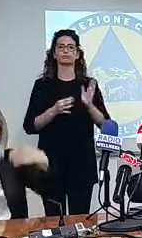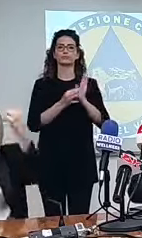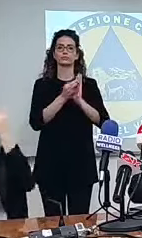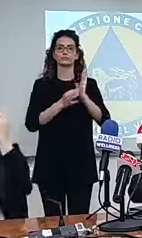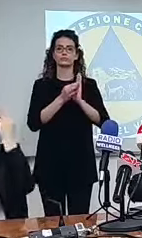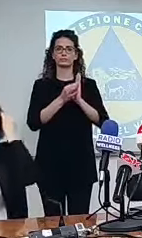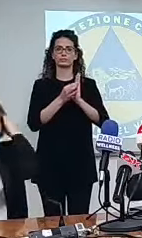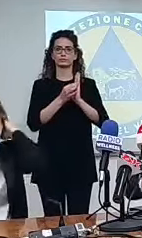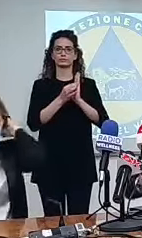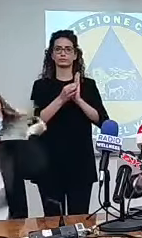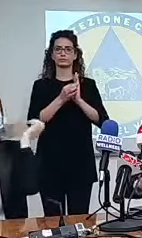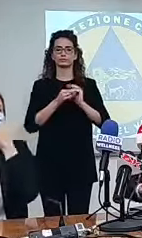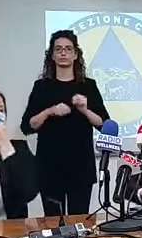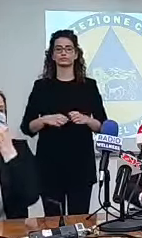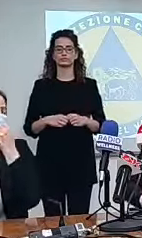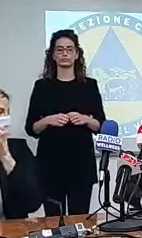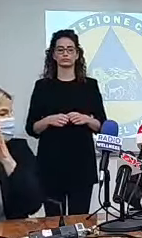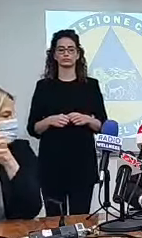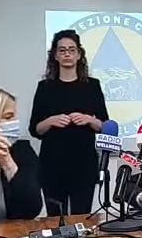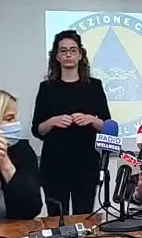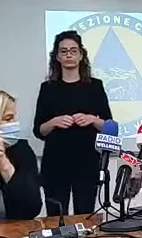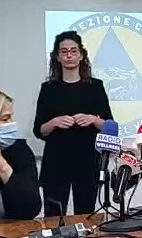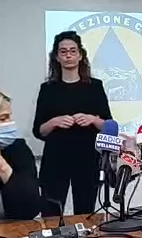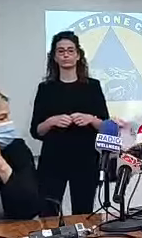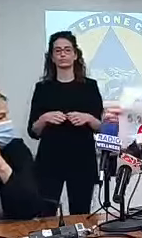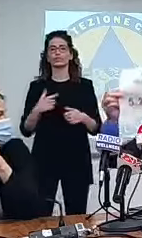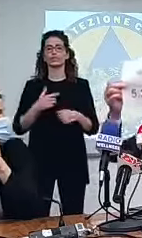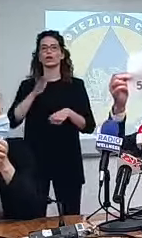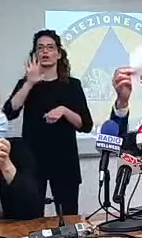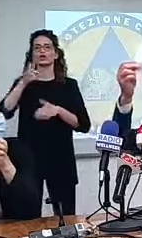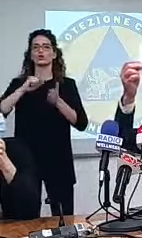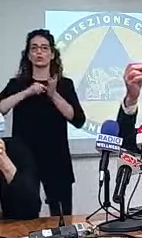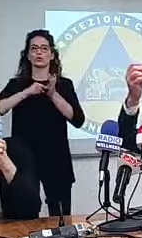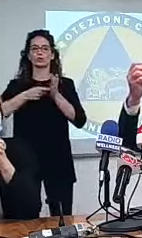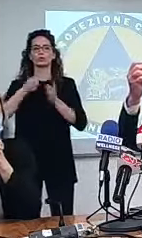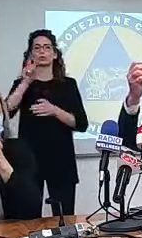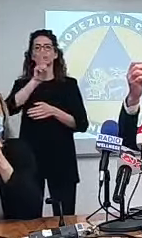bollettino siamo a